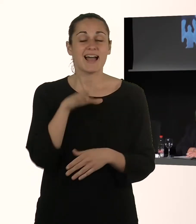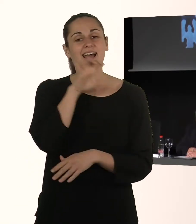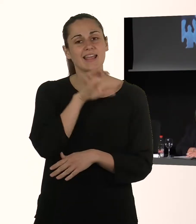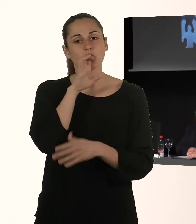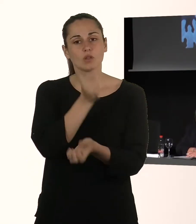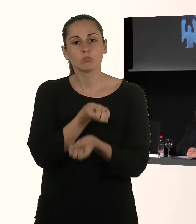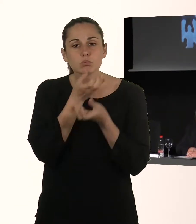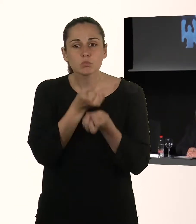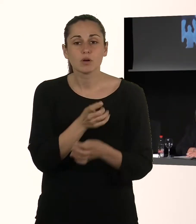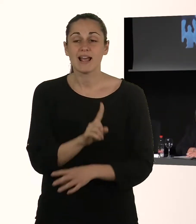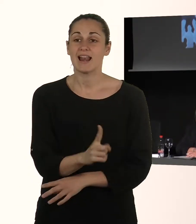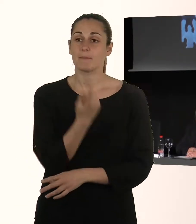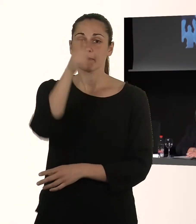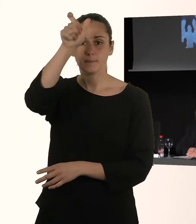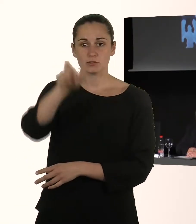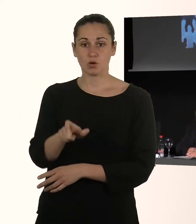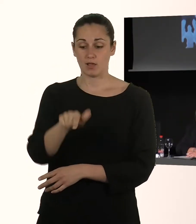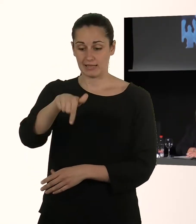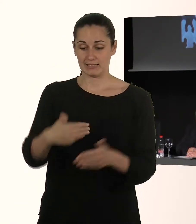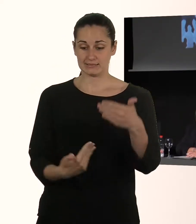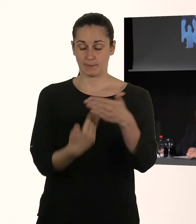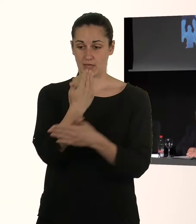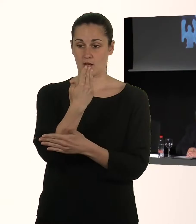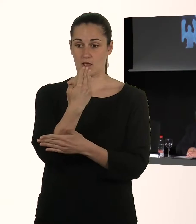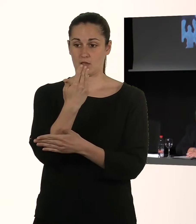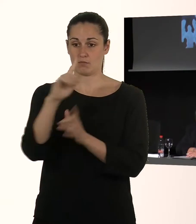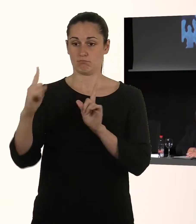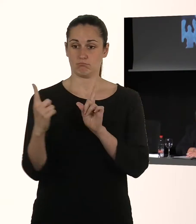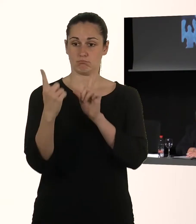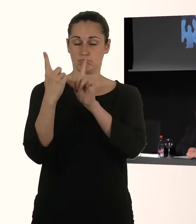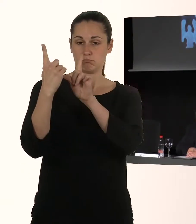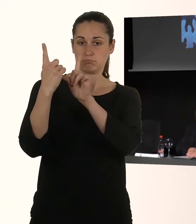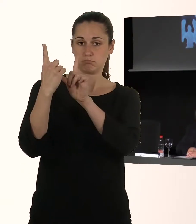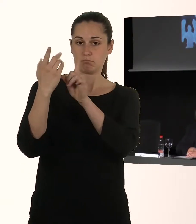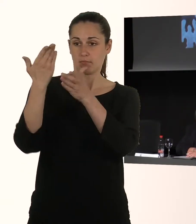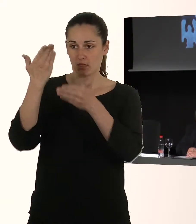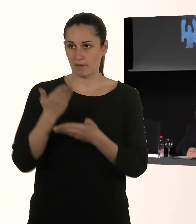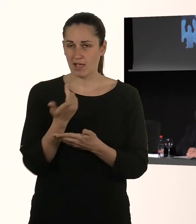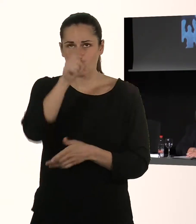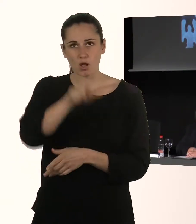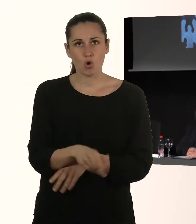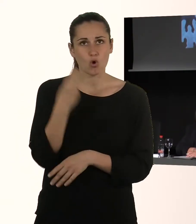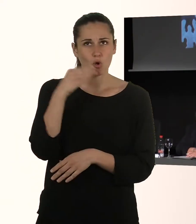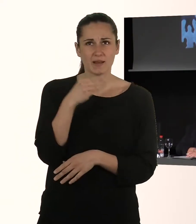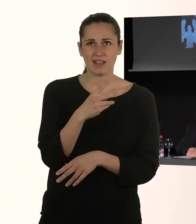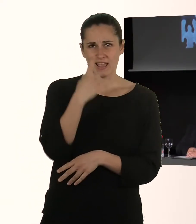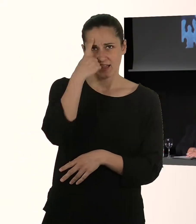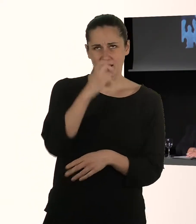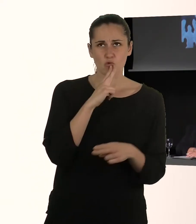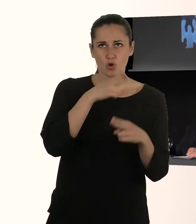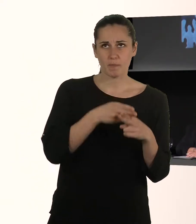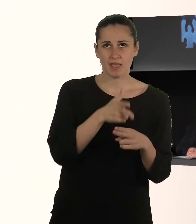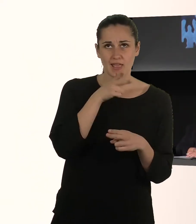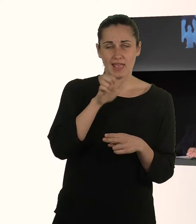La primera persona que me ha recibido esta mañana cuando he llegado por la puerta era un joven, creo que se llamaba Héctor, disculpadme, soy un